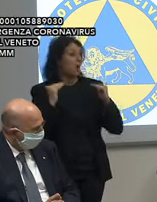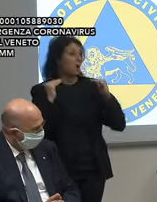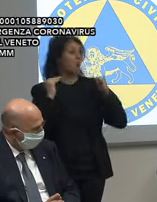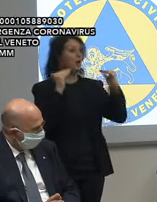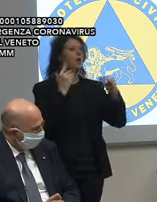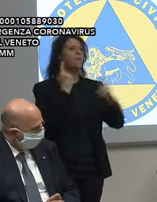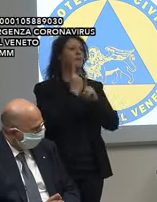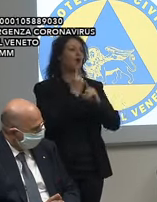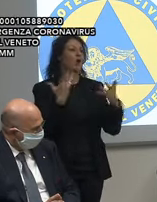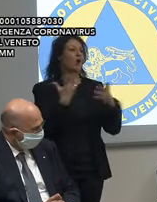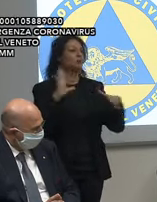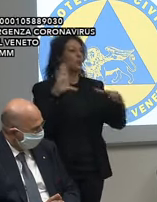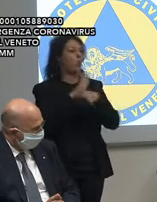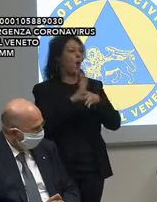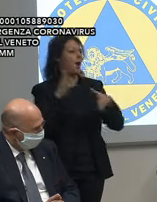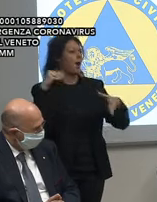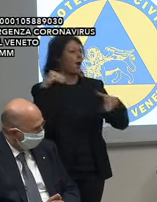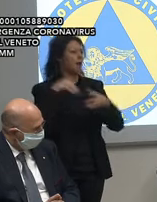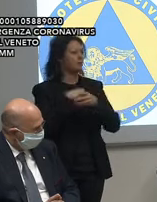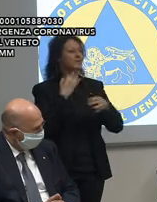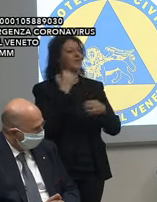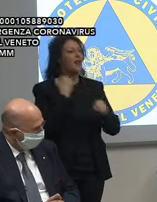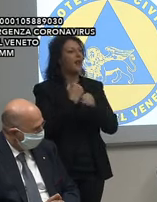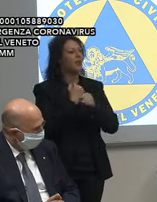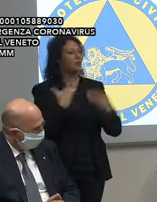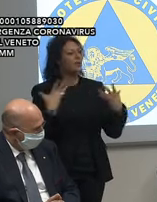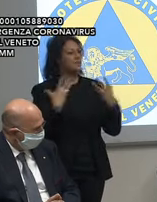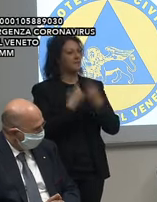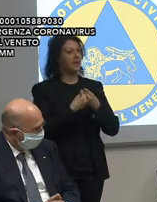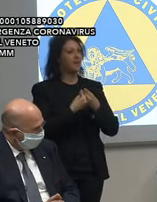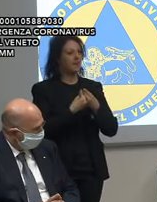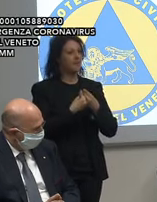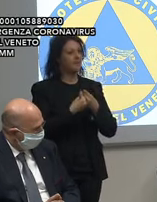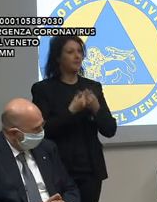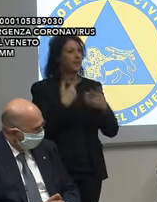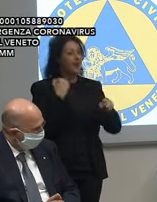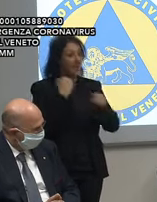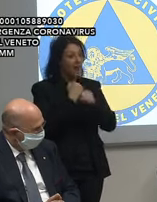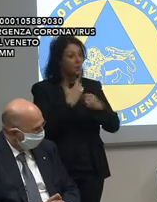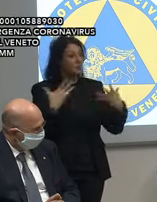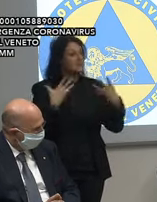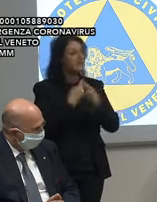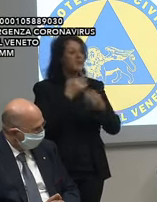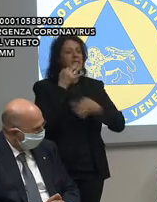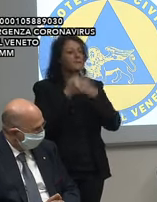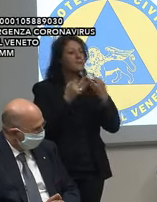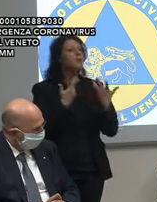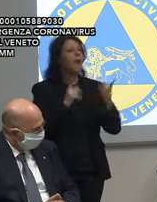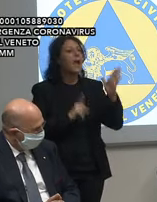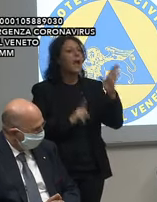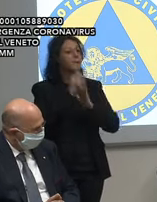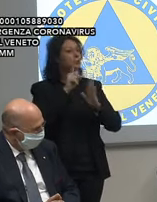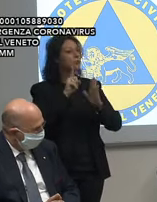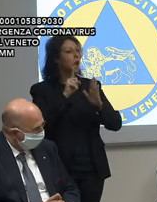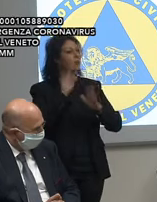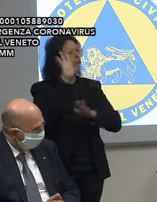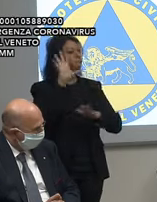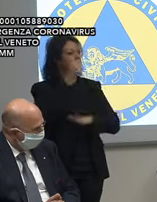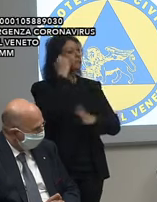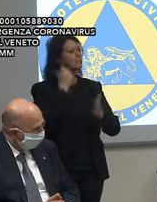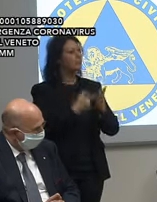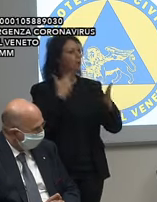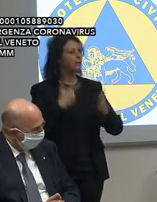detto il Presidente, lavorare tutti assieme. Lavorare tutti assieme si raggiunge un risultato importante. Anche a me dicevano, ah, non ce